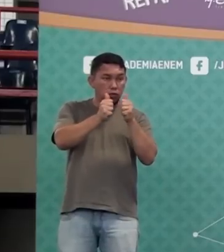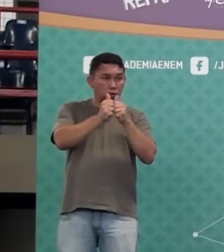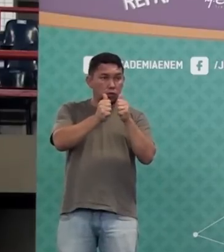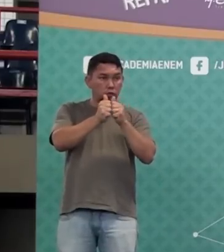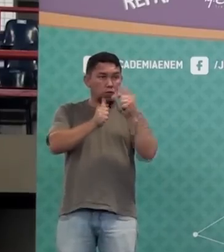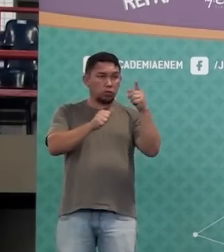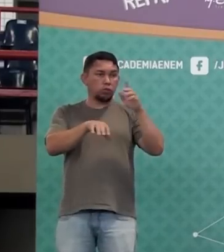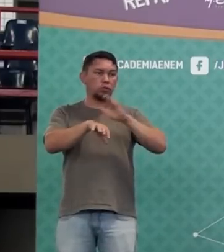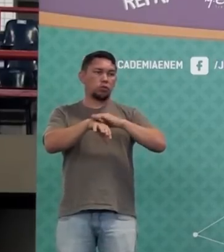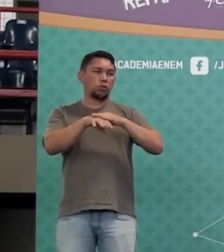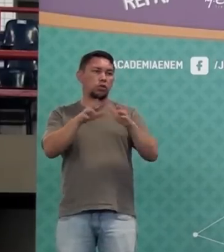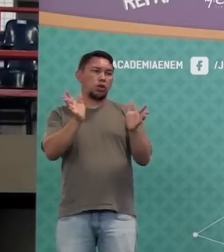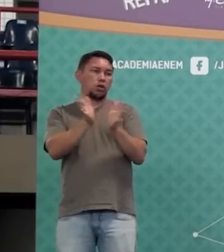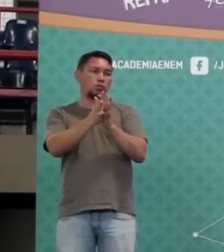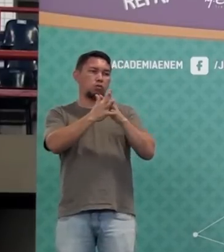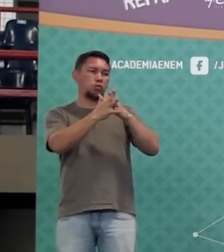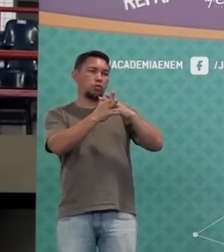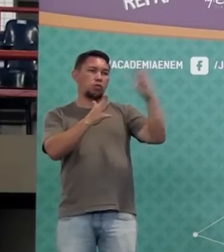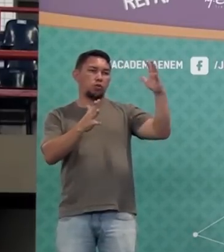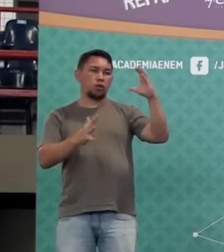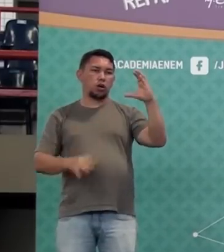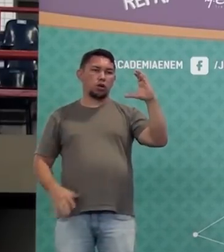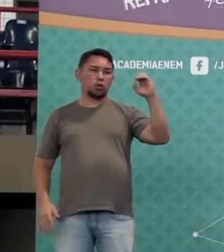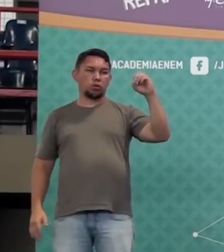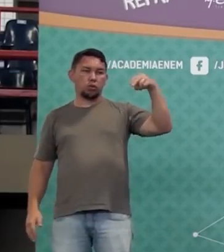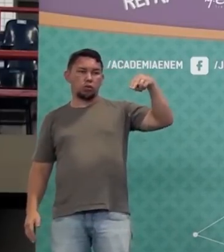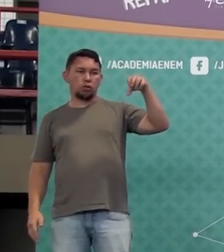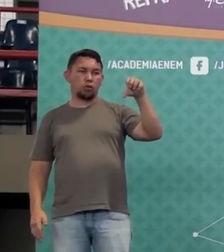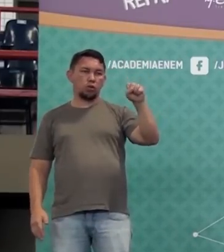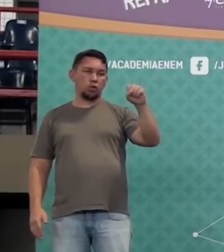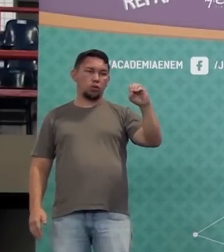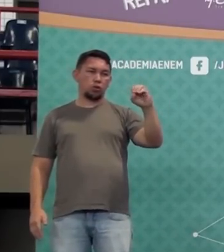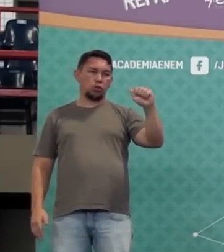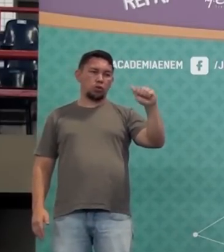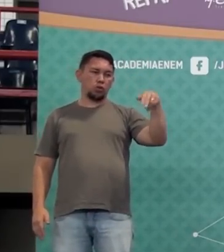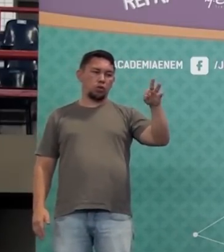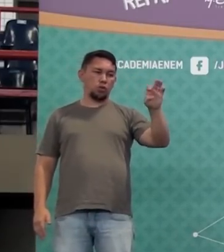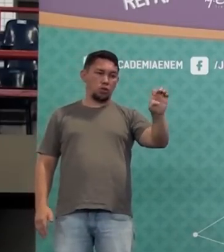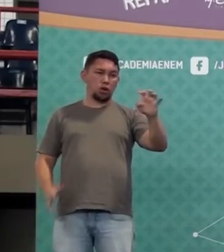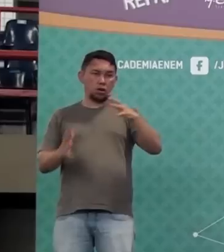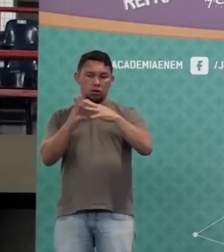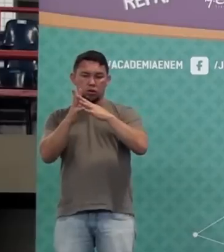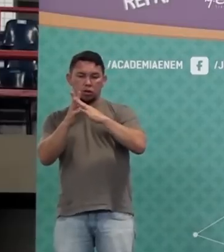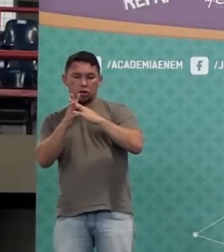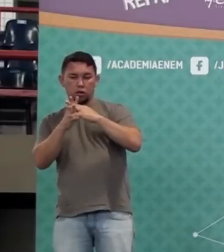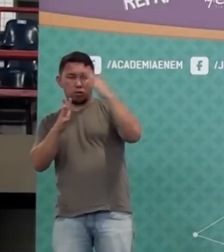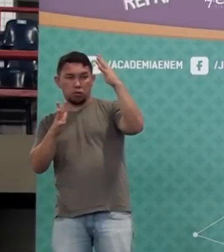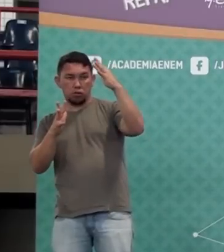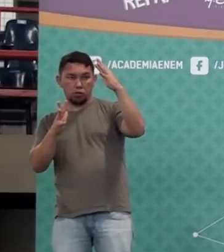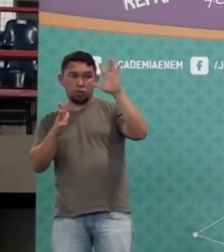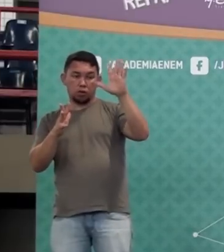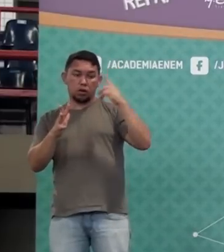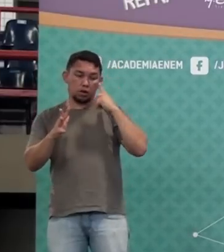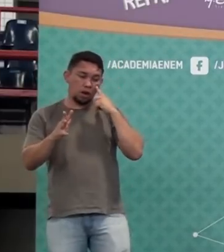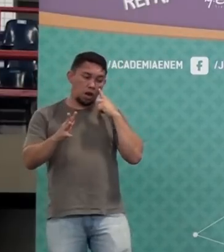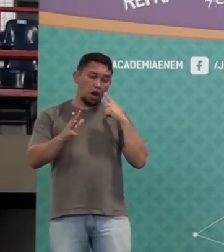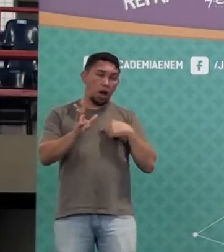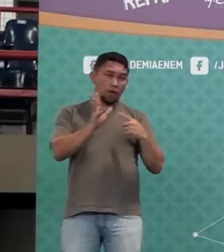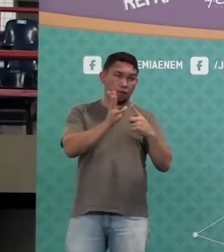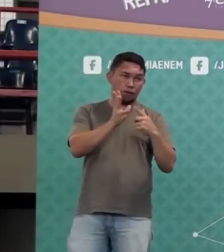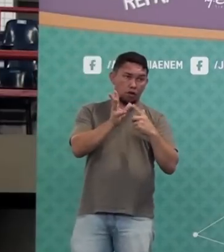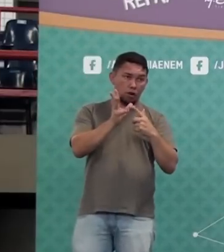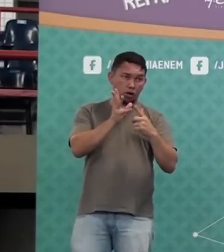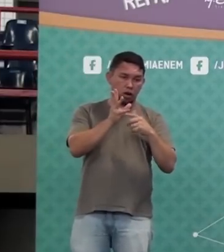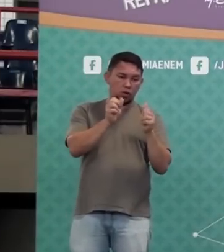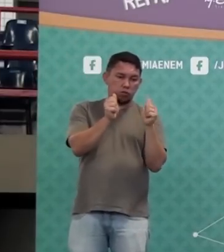uma consoante e não uma vogal. Lembram que no exemplo anterior é porque tinha vogal? A mesma